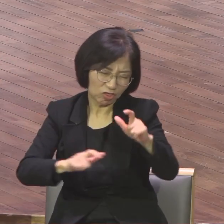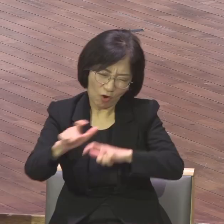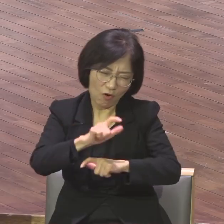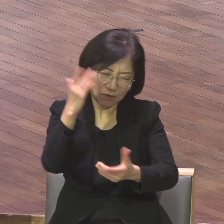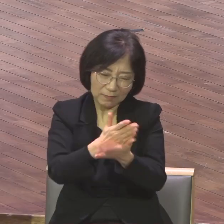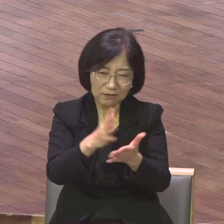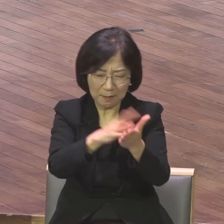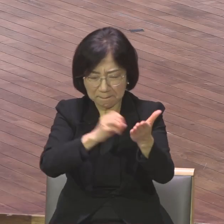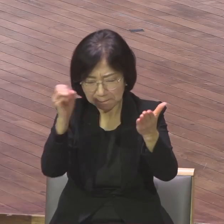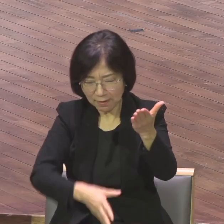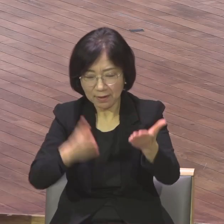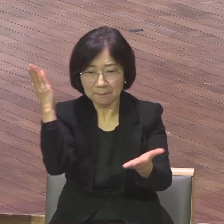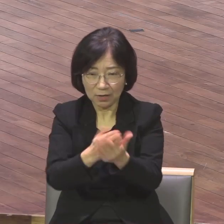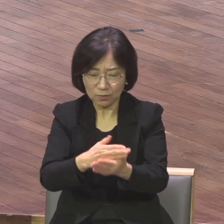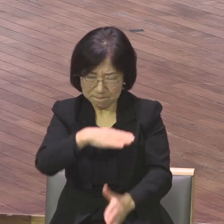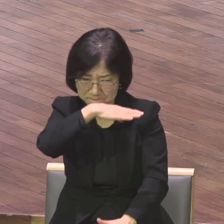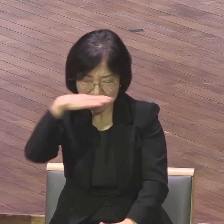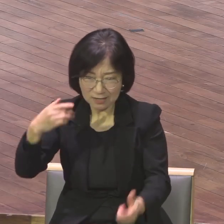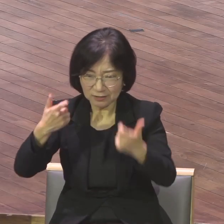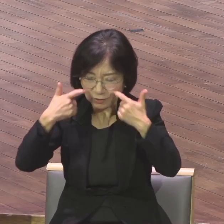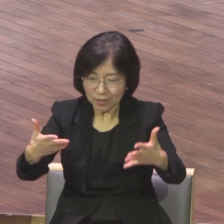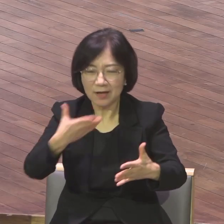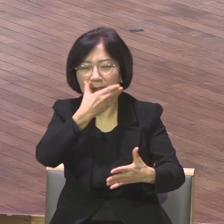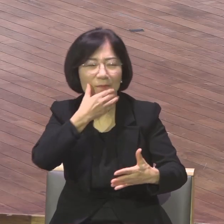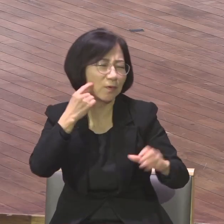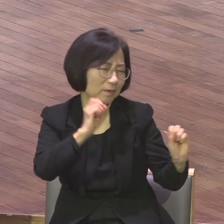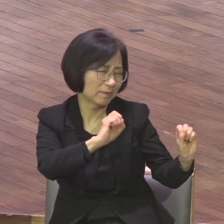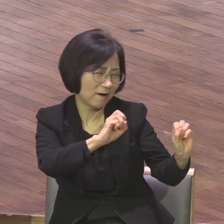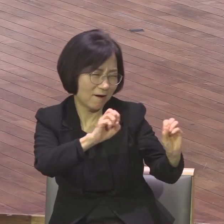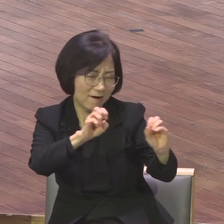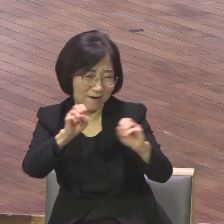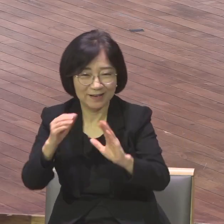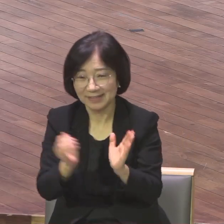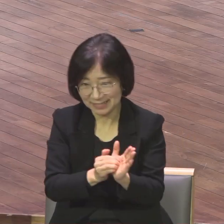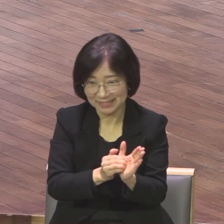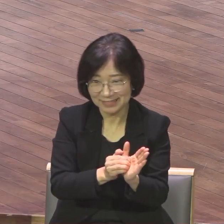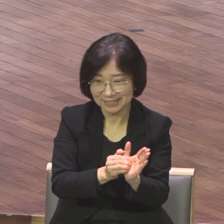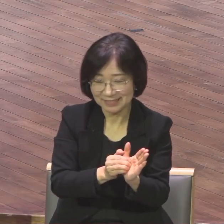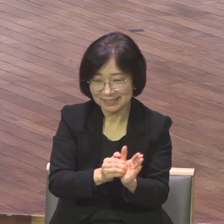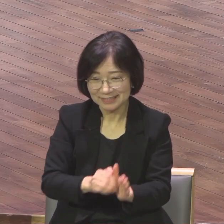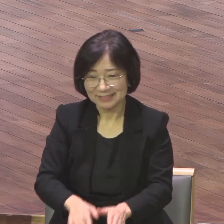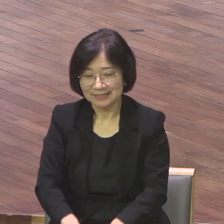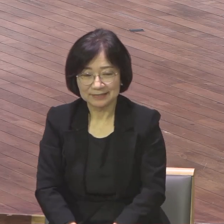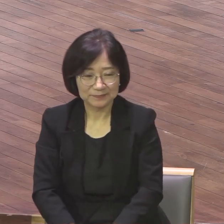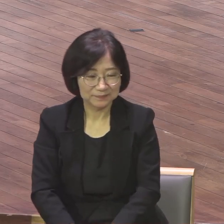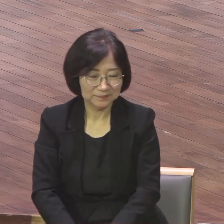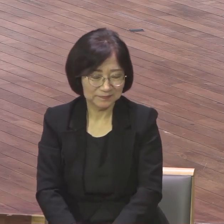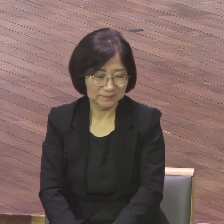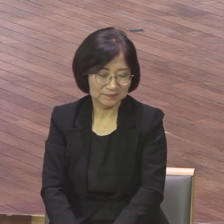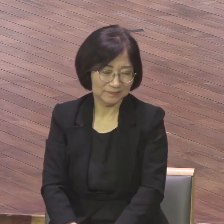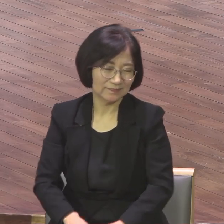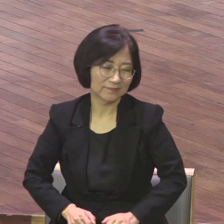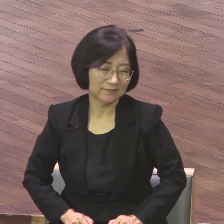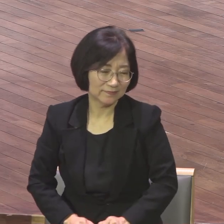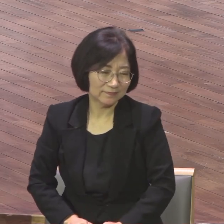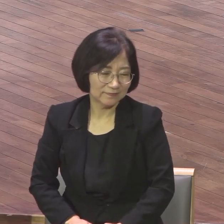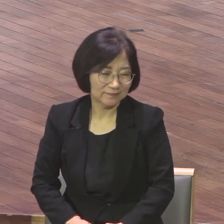것입니다. 그렇기 때문에 어떤 감사함이나 부정에서 난 것이